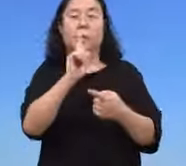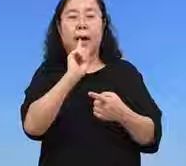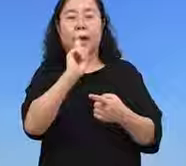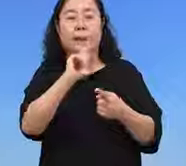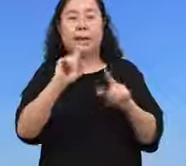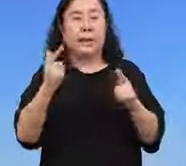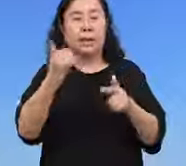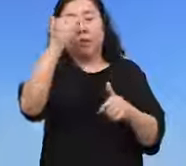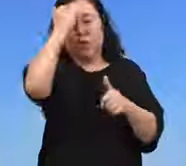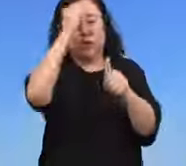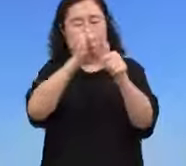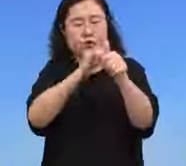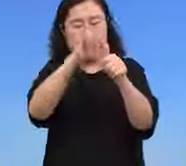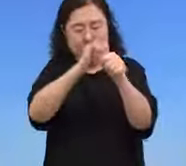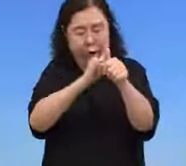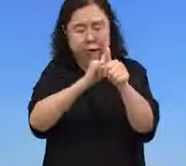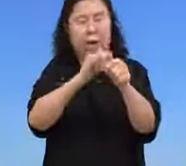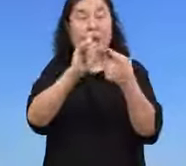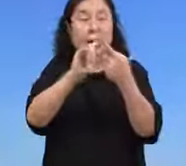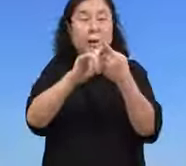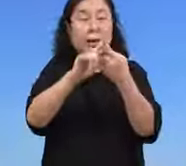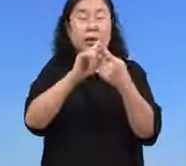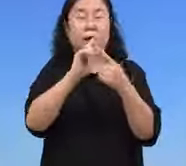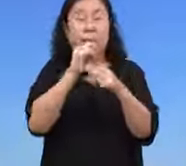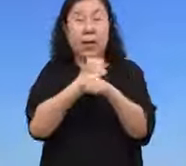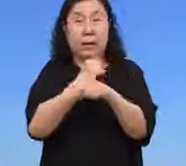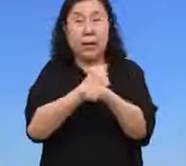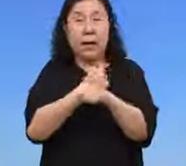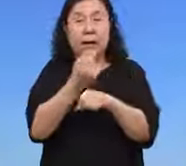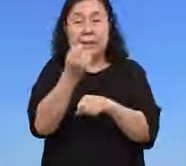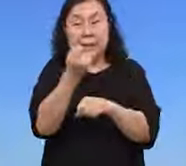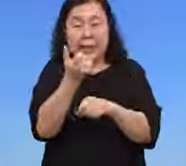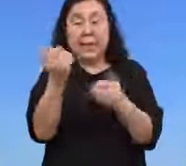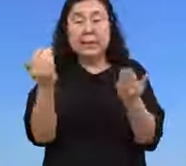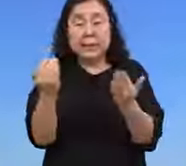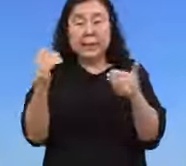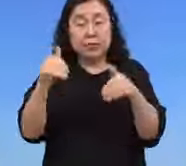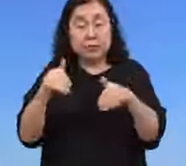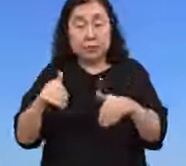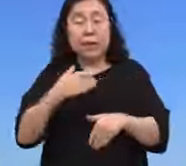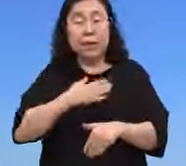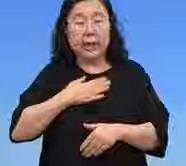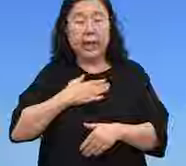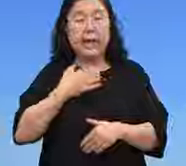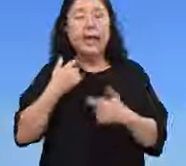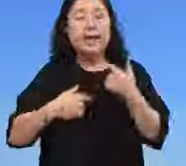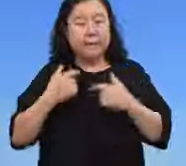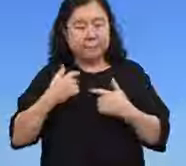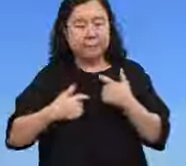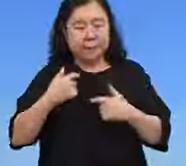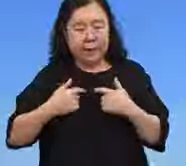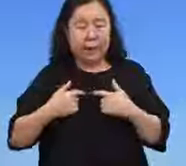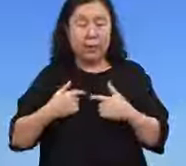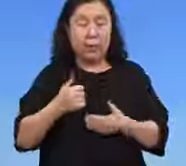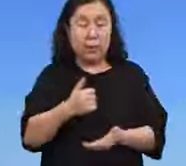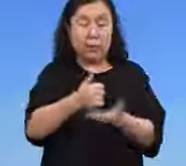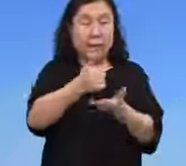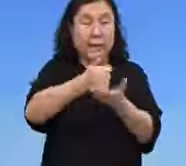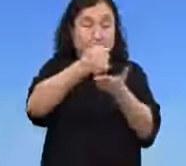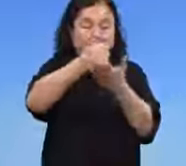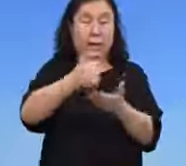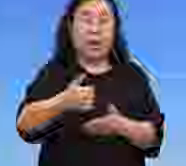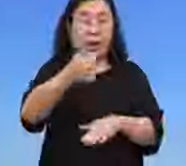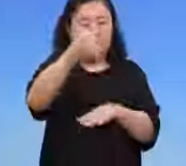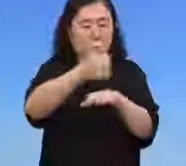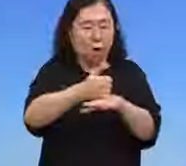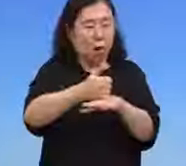하세요. 충성에 대한 이야기를 하십니다. 네가 작은 일에 충성했다, 그것이 내가 참 기쁘다. 결과물로 평가하는